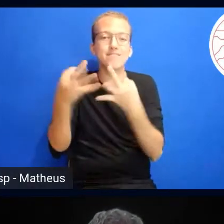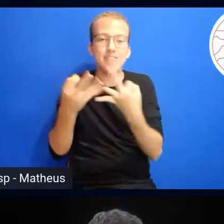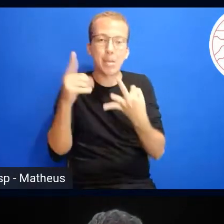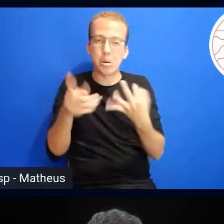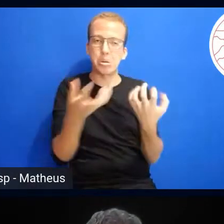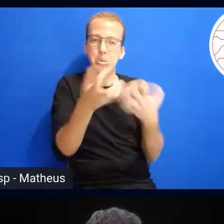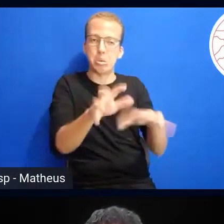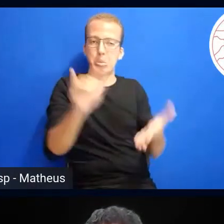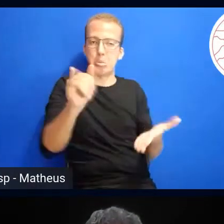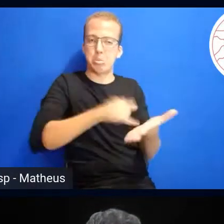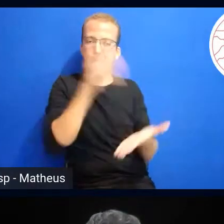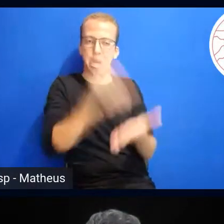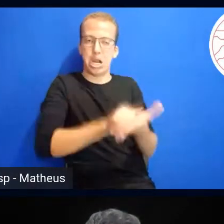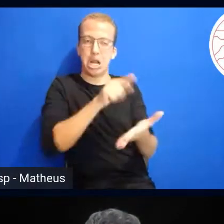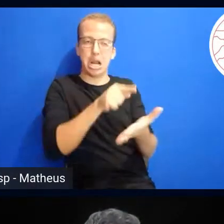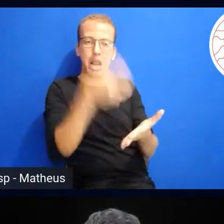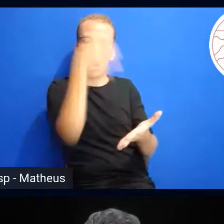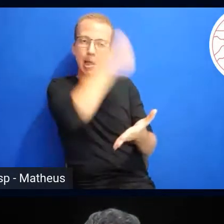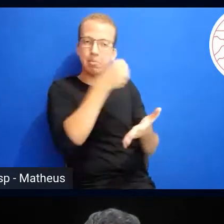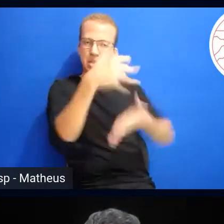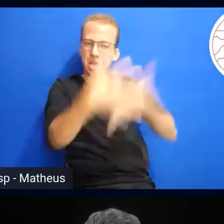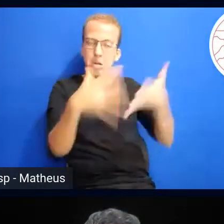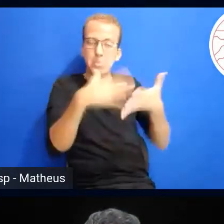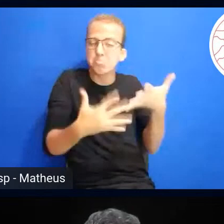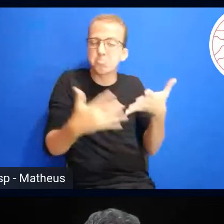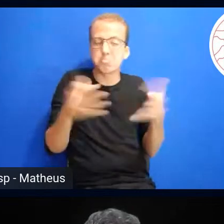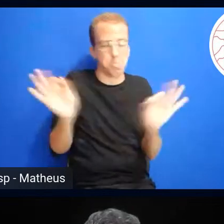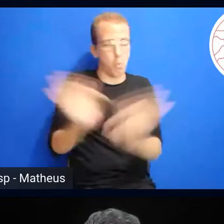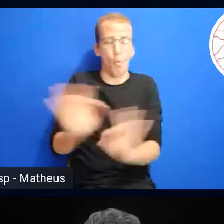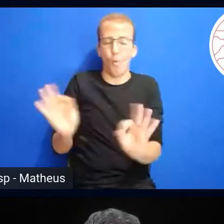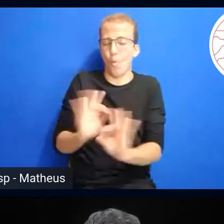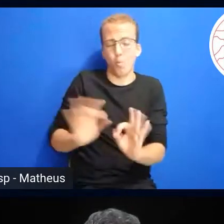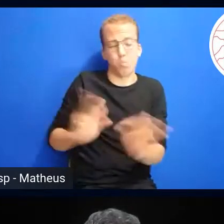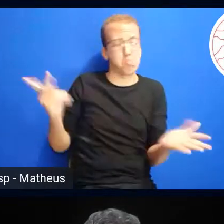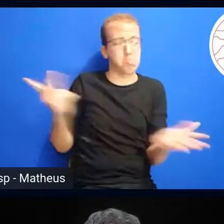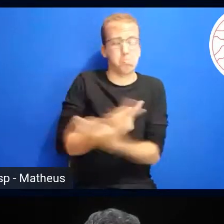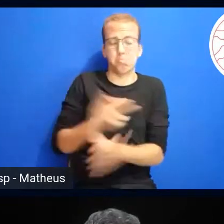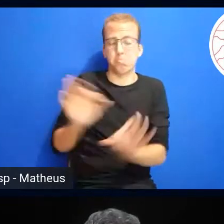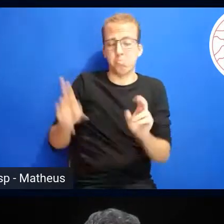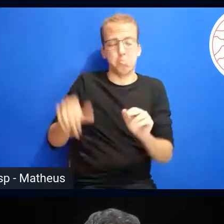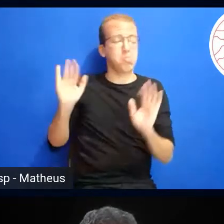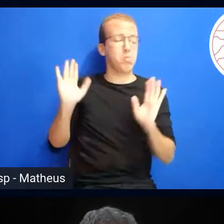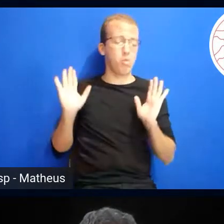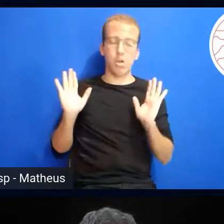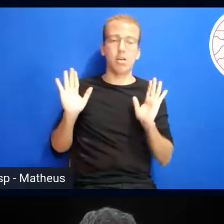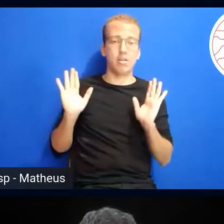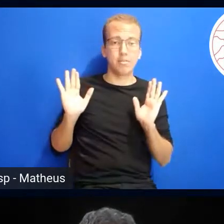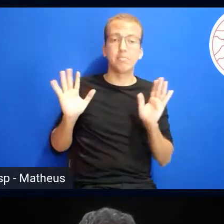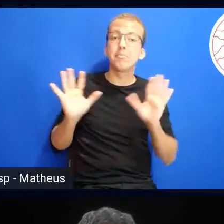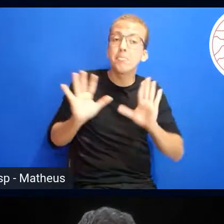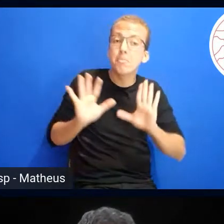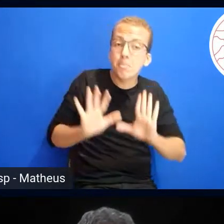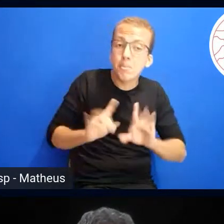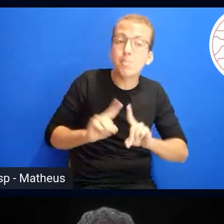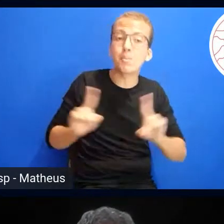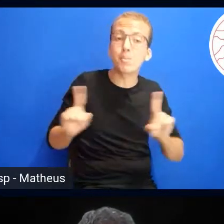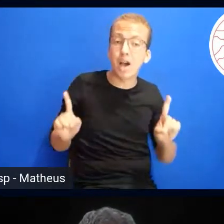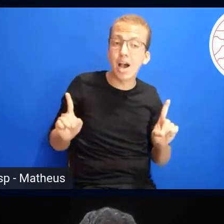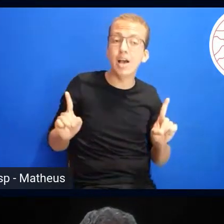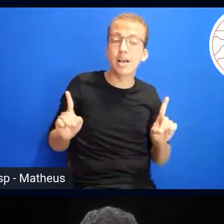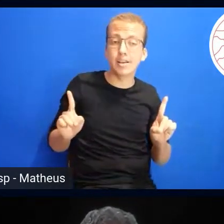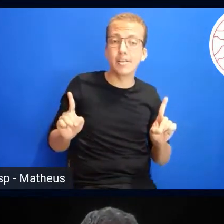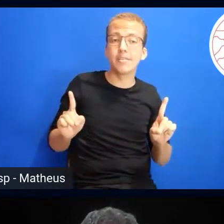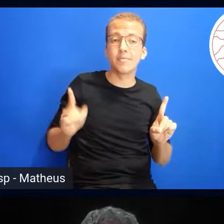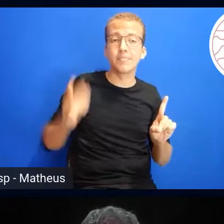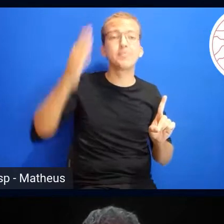aprendessem a língua de sinais, certo? Então, eh, mas possivelmente podemos